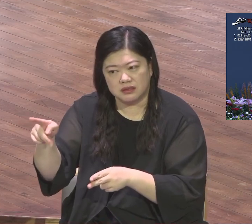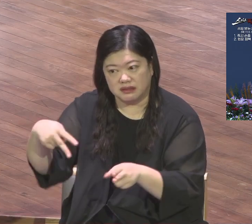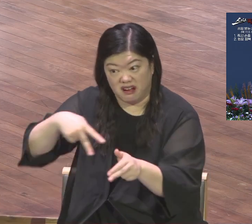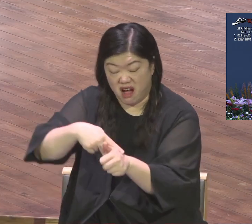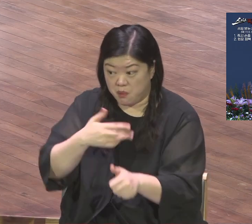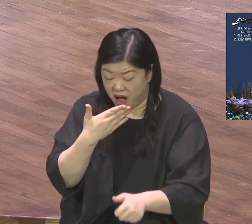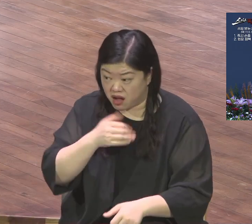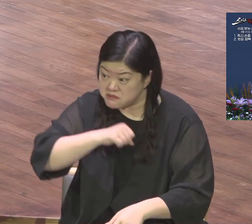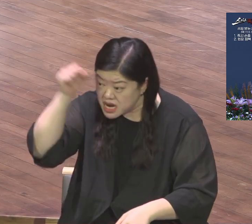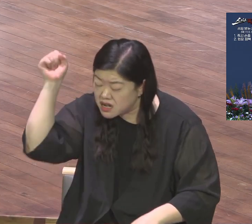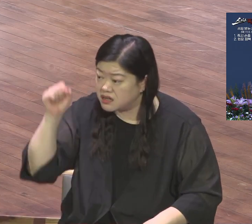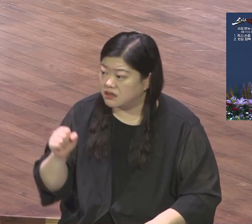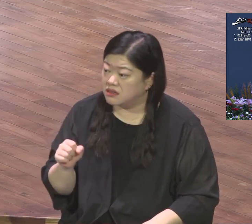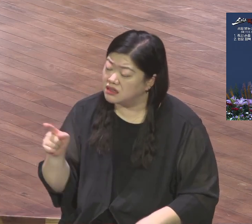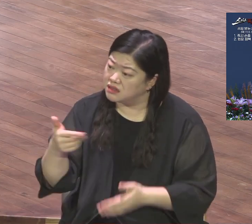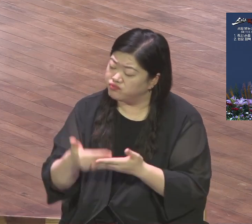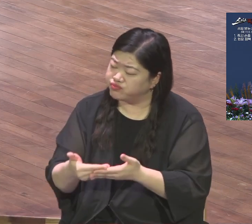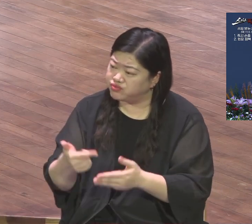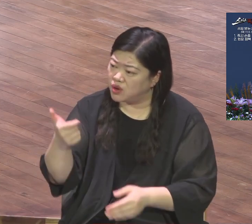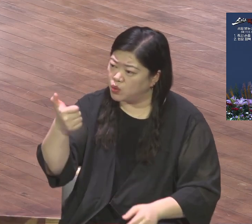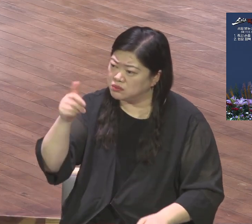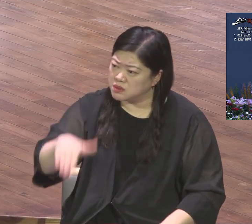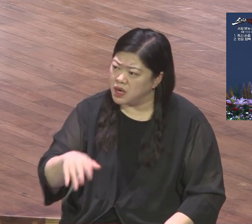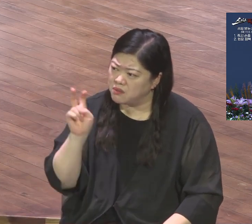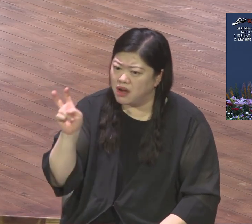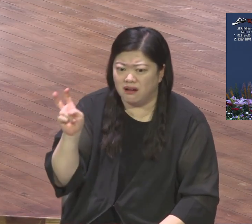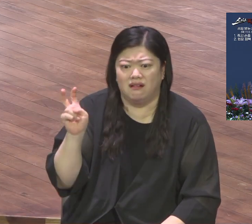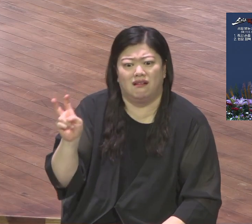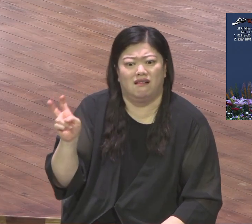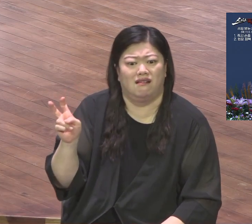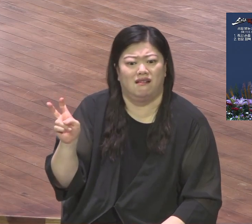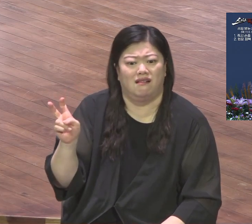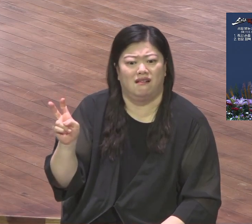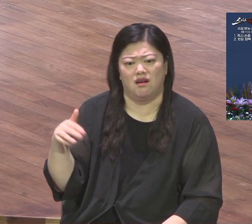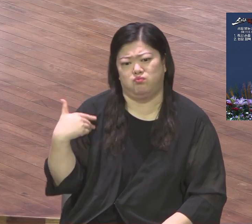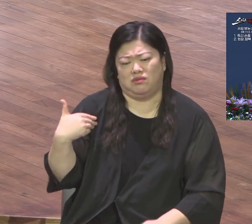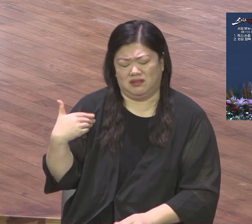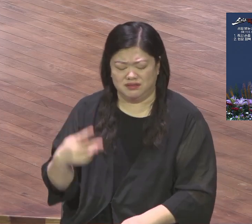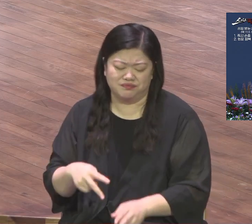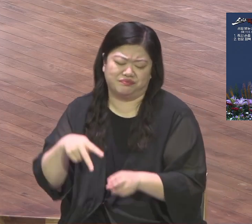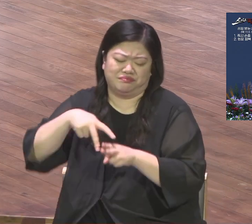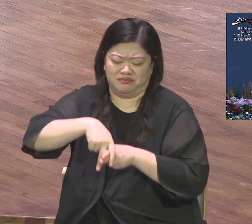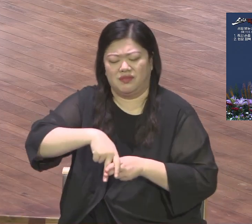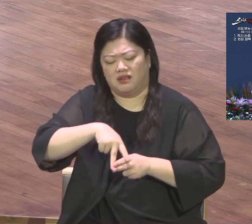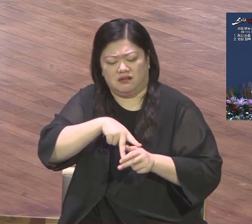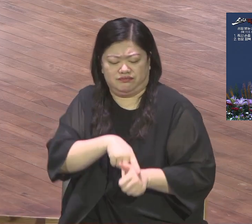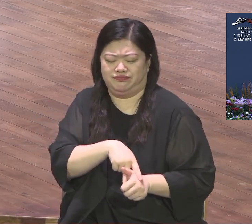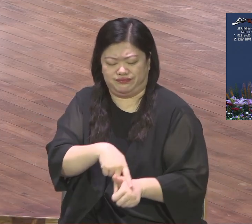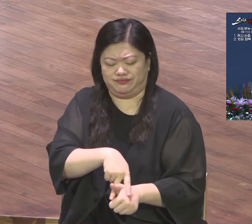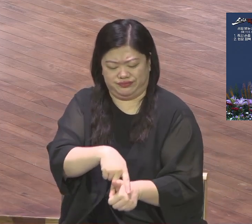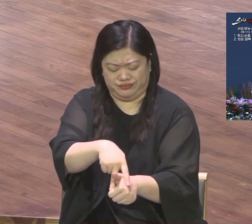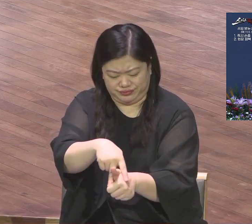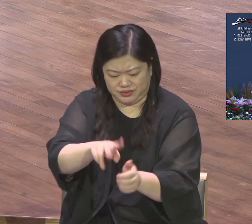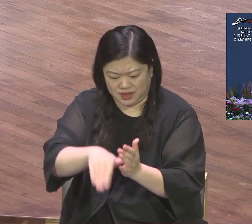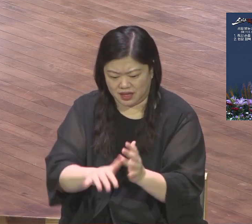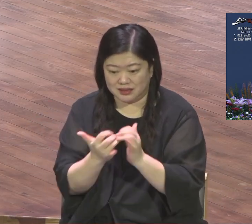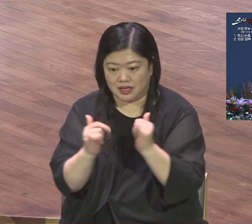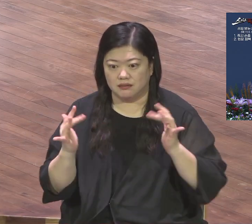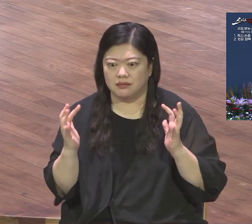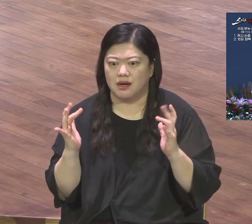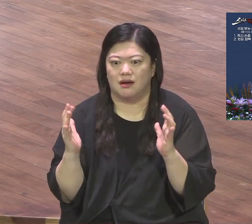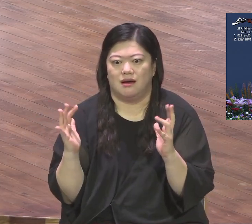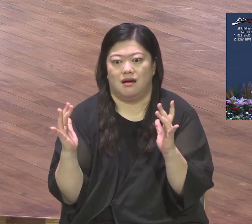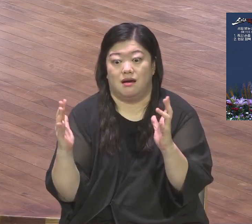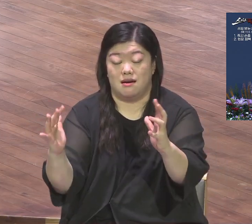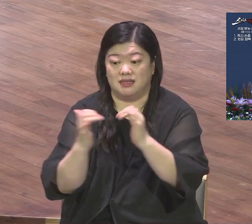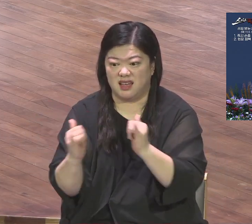입성합니다. 8절에 보면 백성들이요 그들의 겉옷과 나뭇가지를 베어서 길에 펴고 예수님을 환영합니다. 예수님